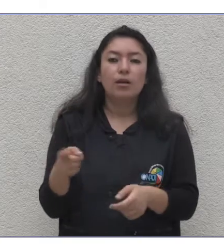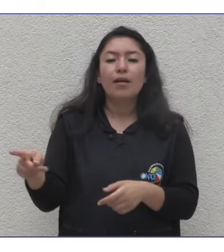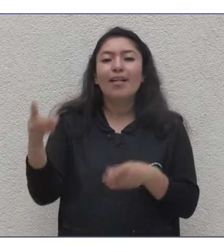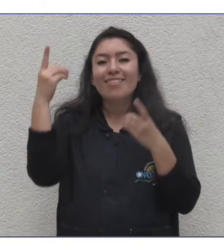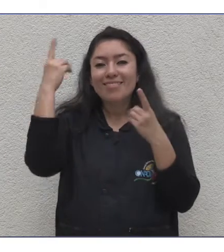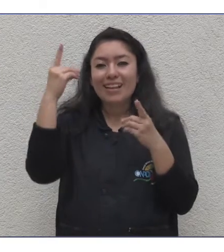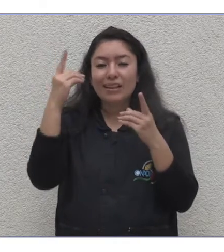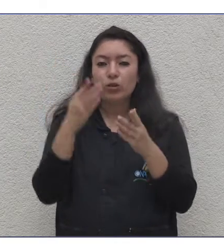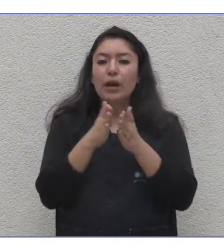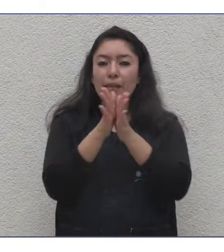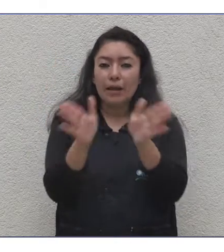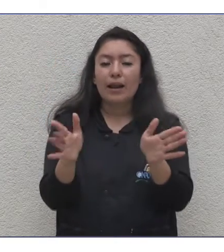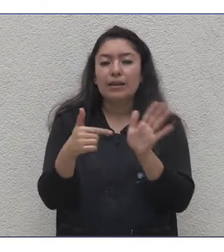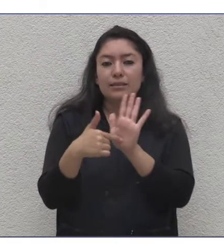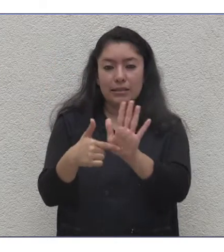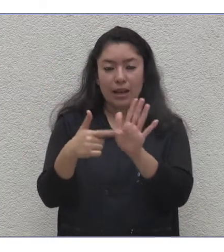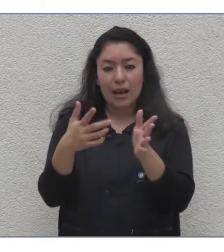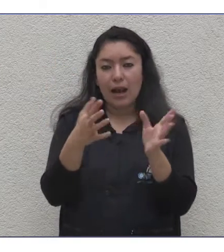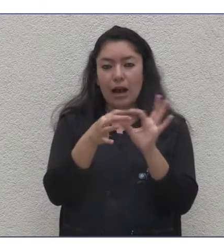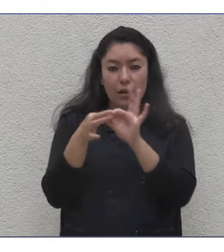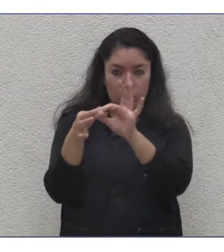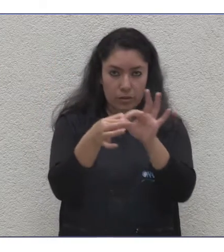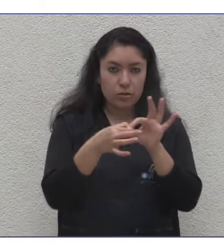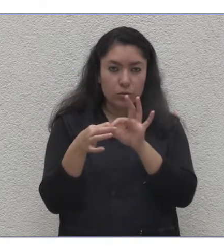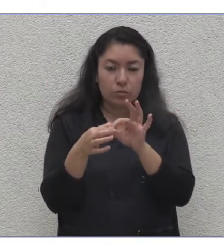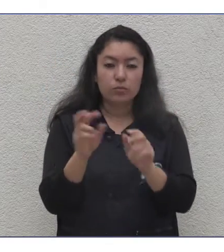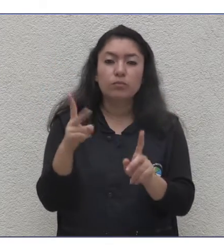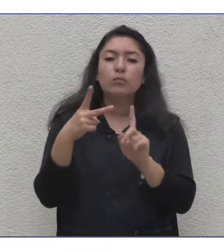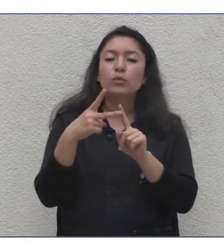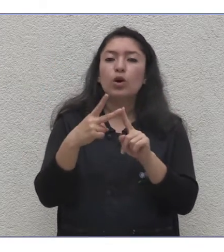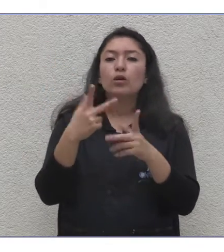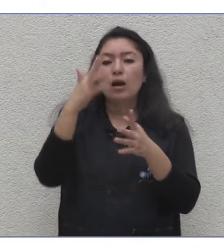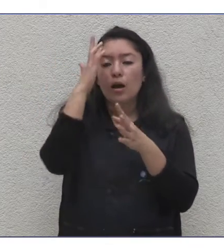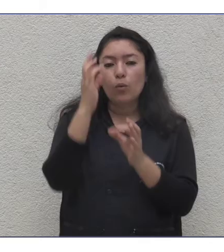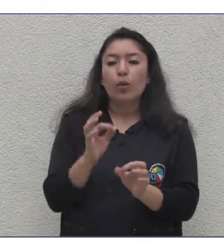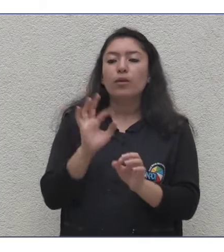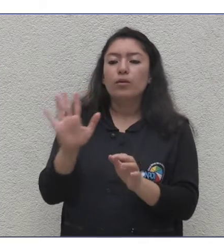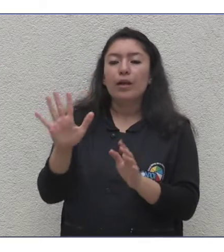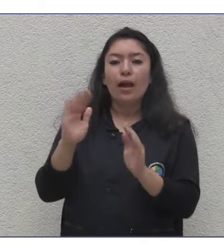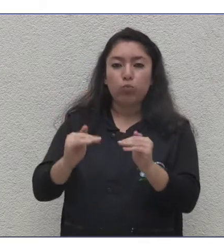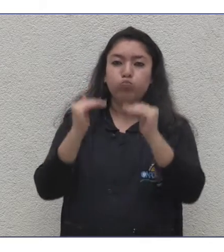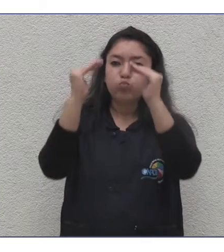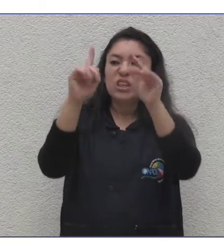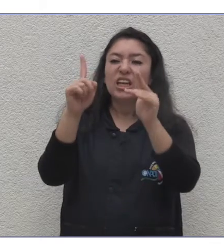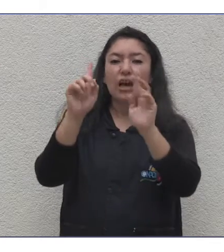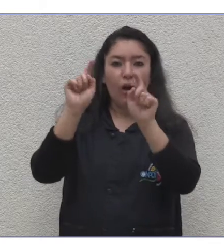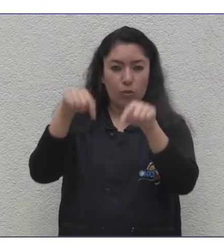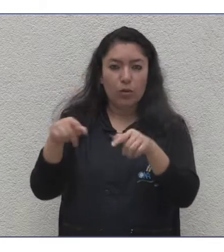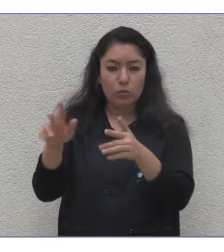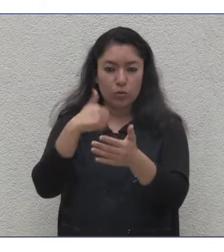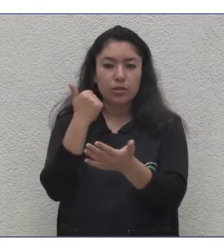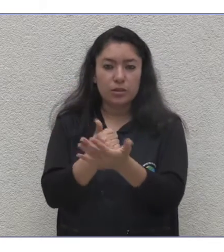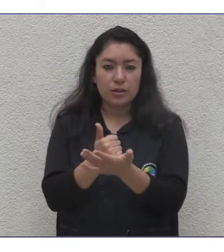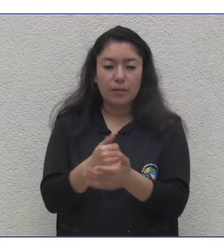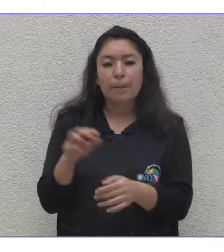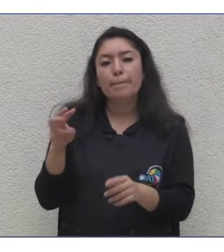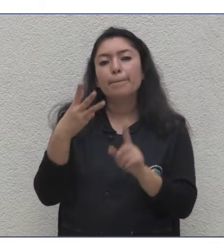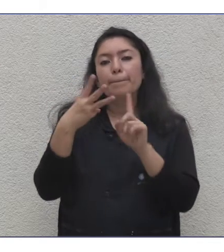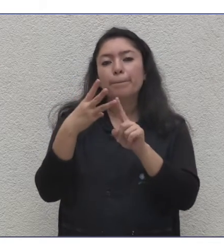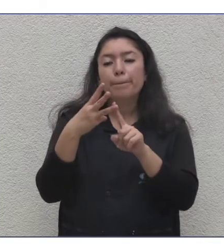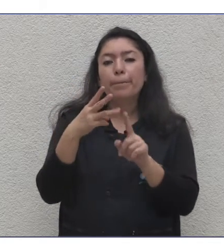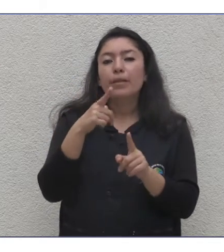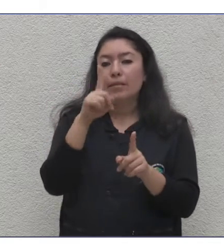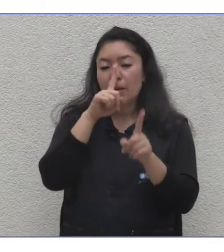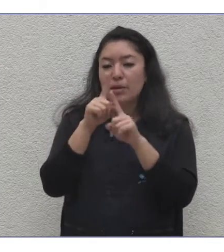1. Datos generales de la organización. 2. Acuerdo o resolución de la autoridad que las autoriza. 3.